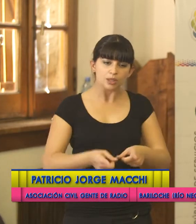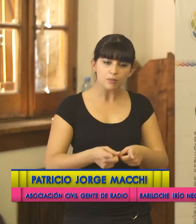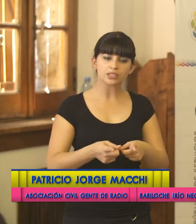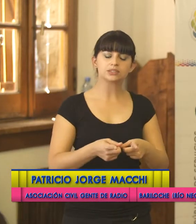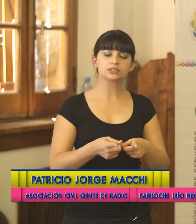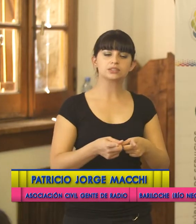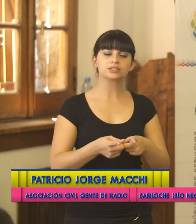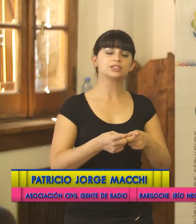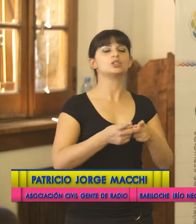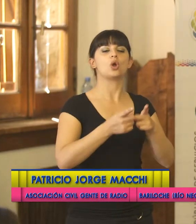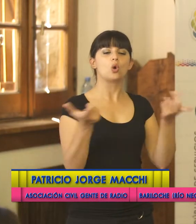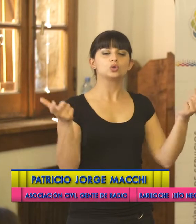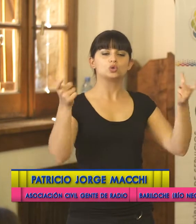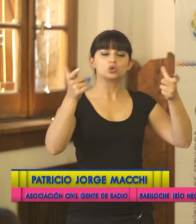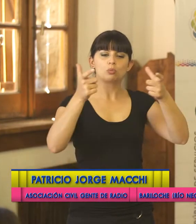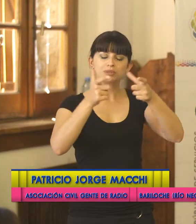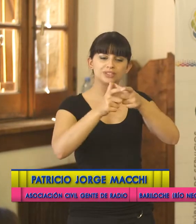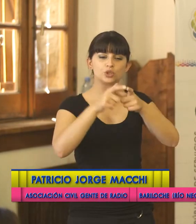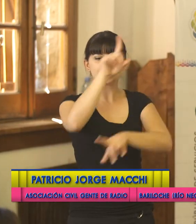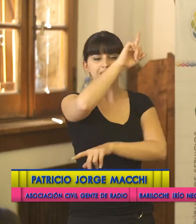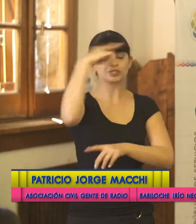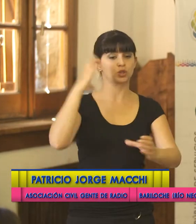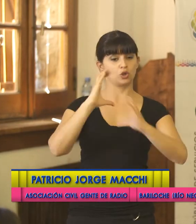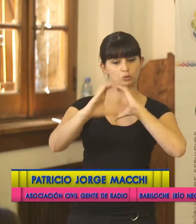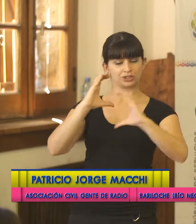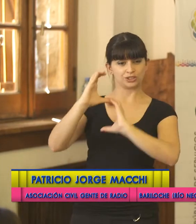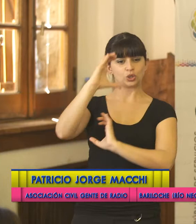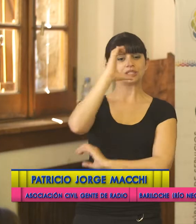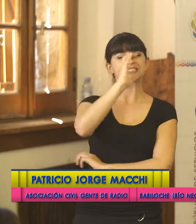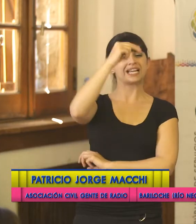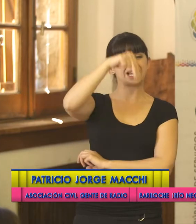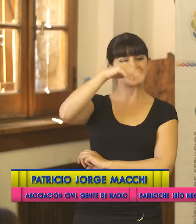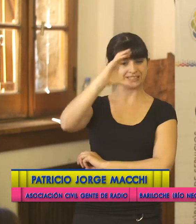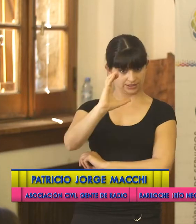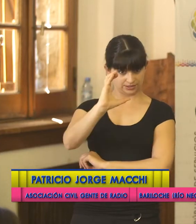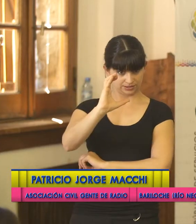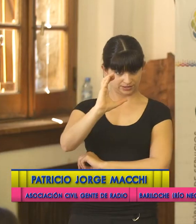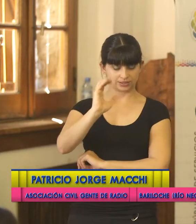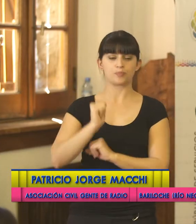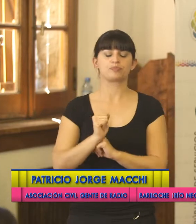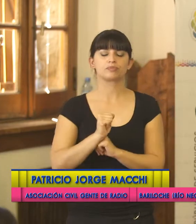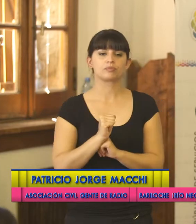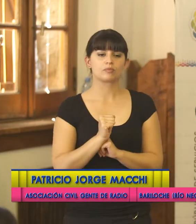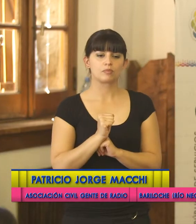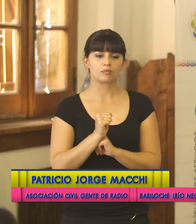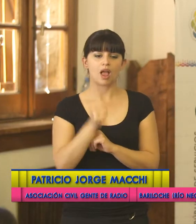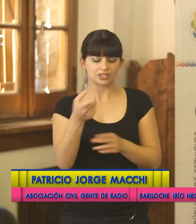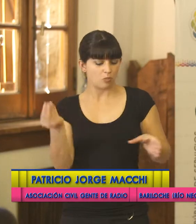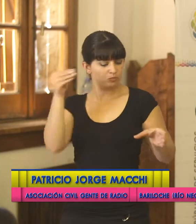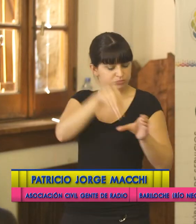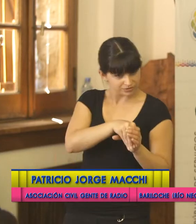comisión nacional de comunicaciones la cnc no visto como una en un sentido